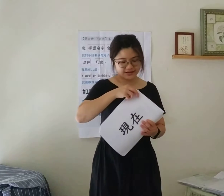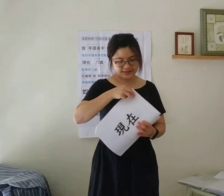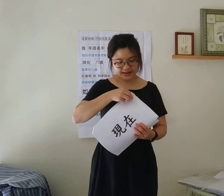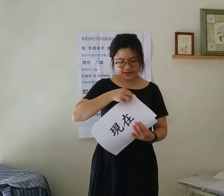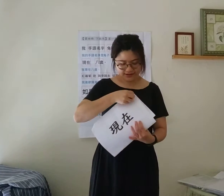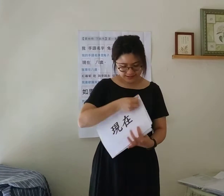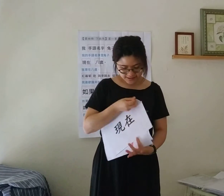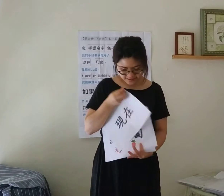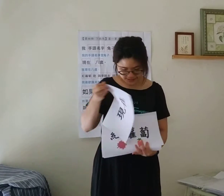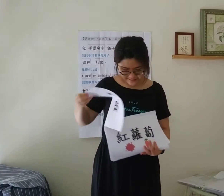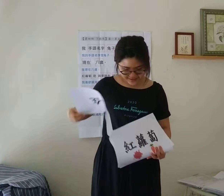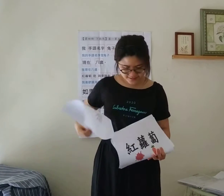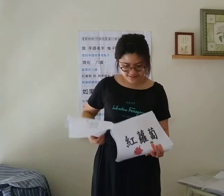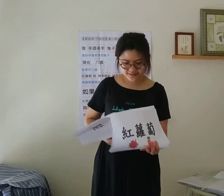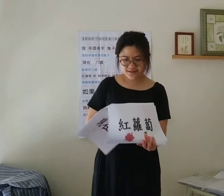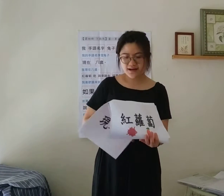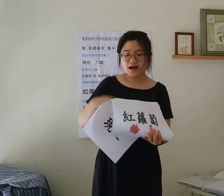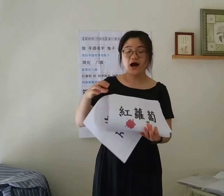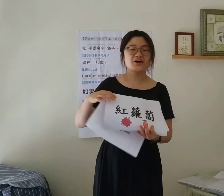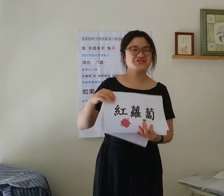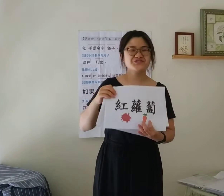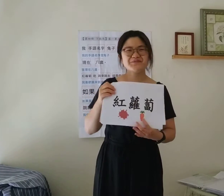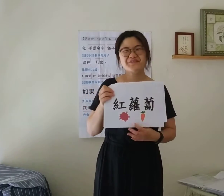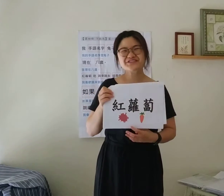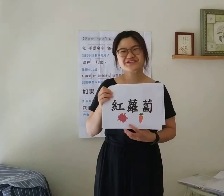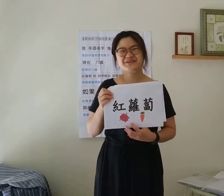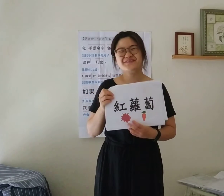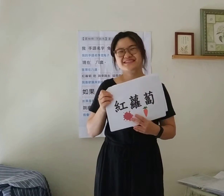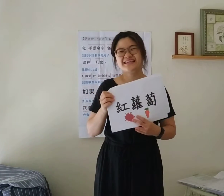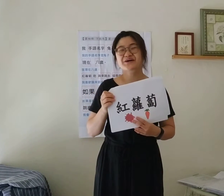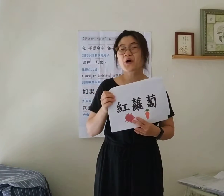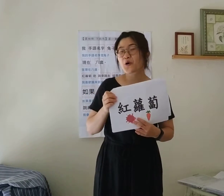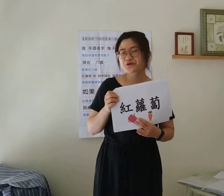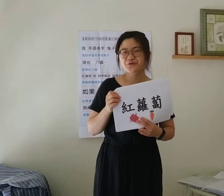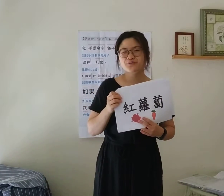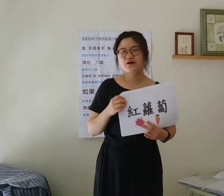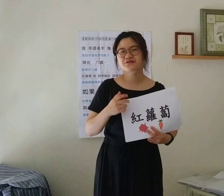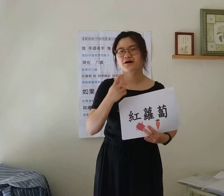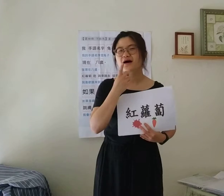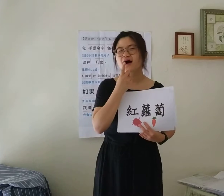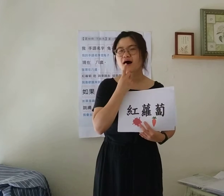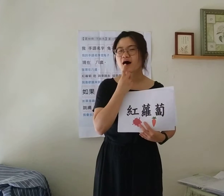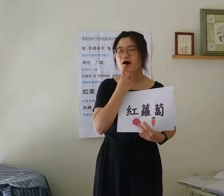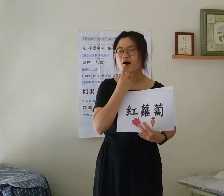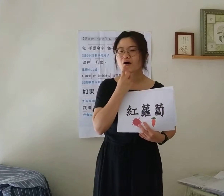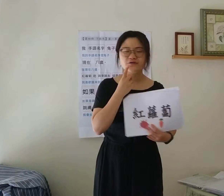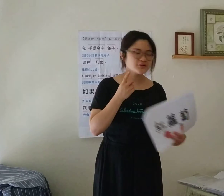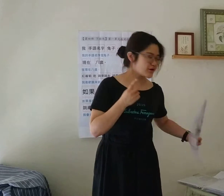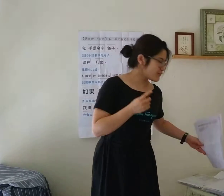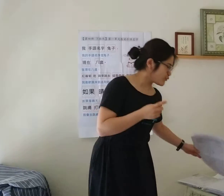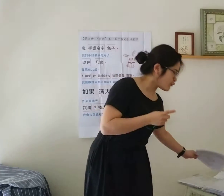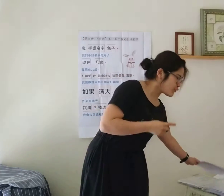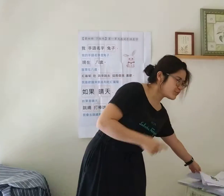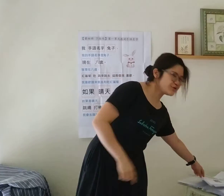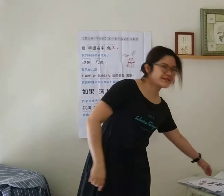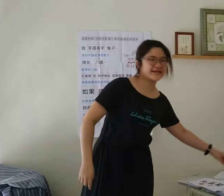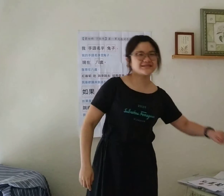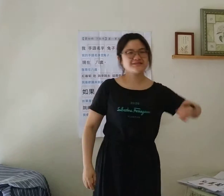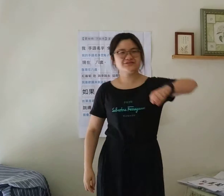然后呢，这个是红萝卜，就跟我们讲的红有关哦。红萝卜呢，这就是